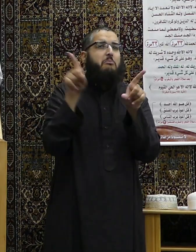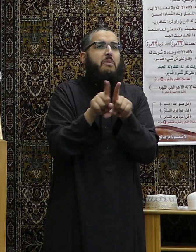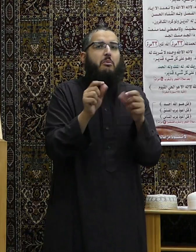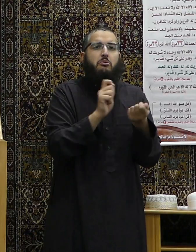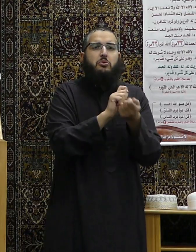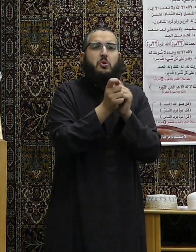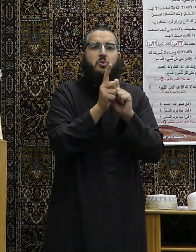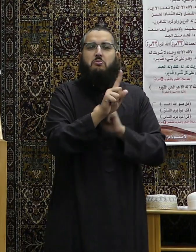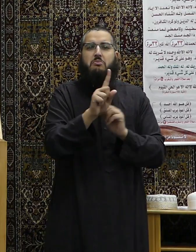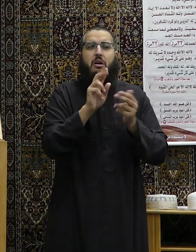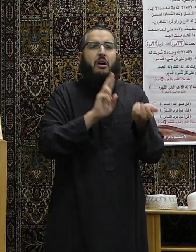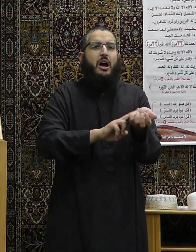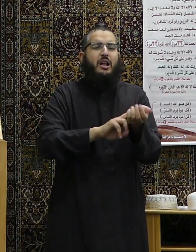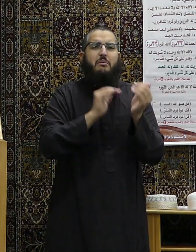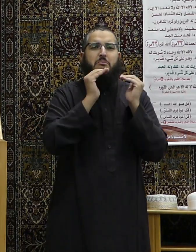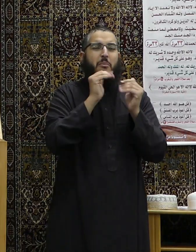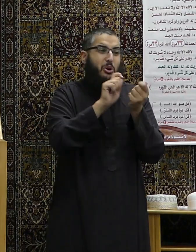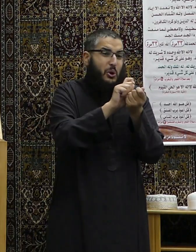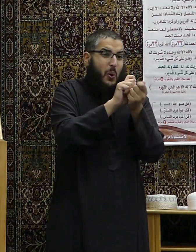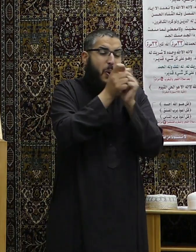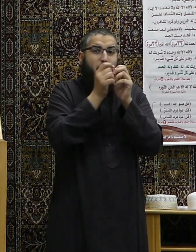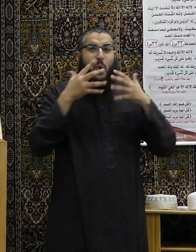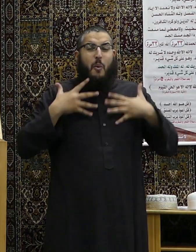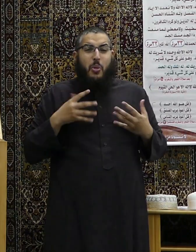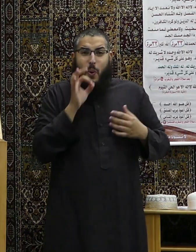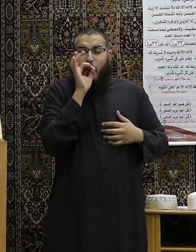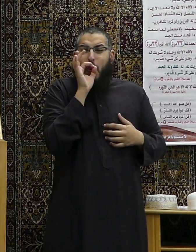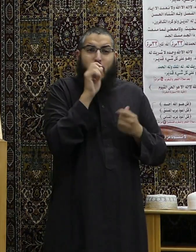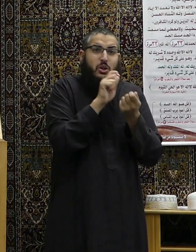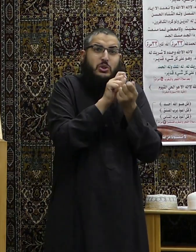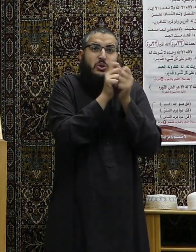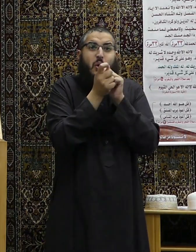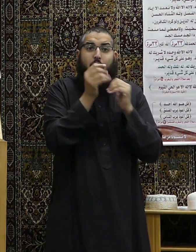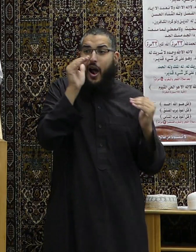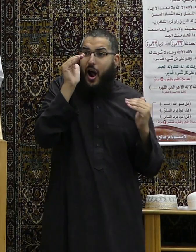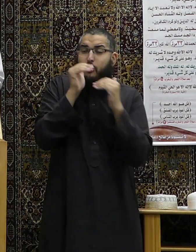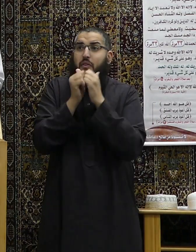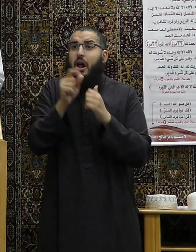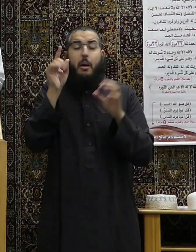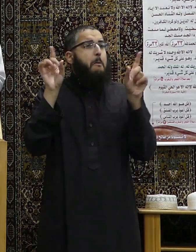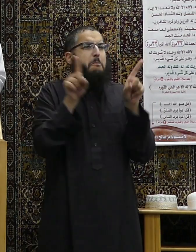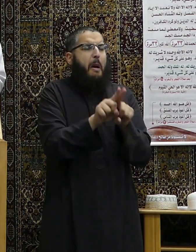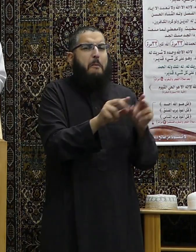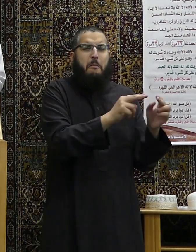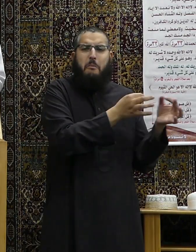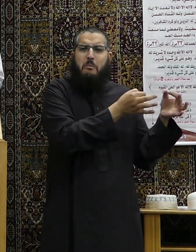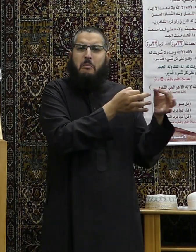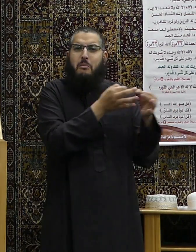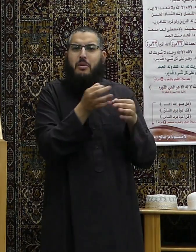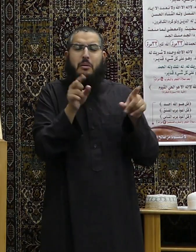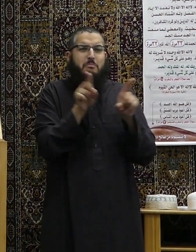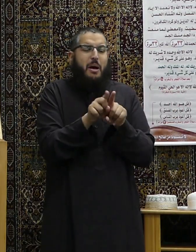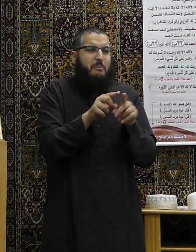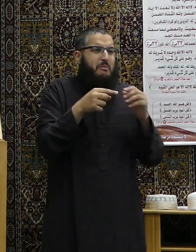mêmes. On reste les mêmes. Il n'y a rien qui change dans notre comportement envers notre Seigneur. On est les mêmes, avec les